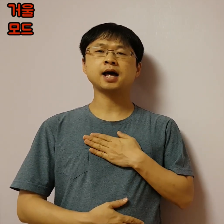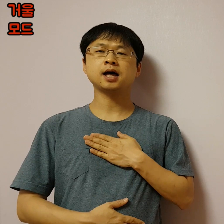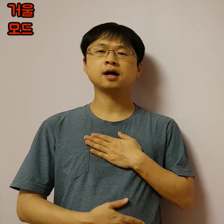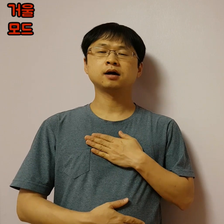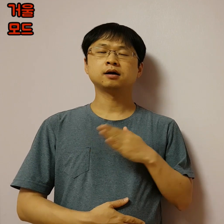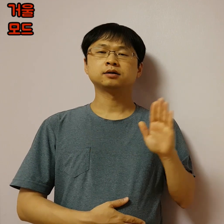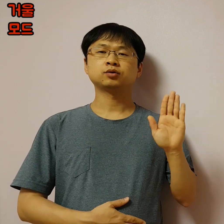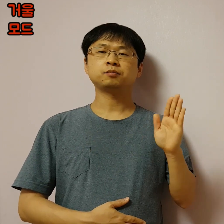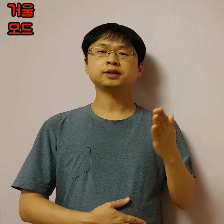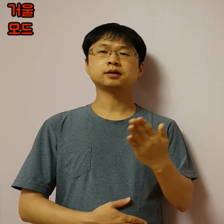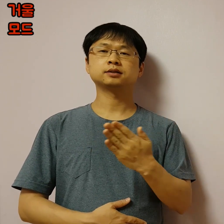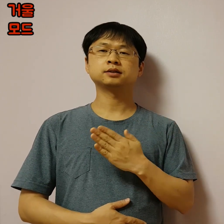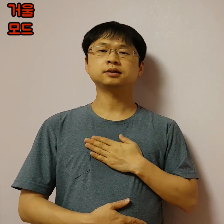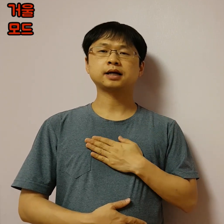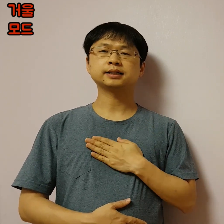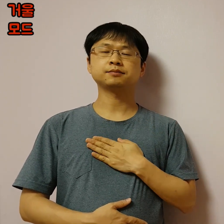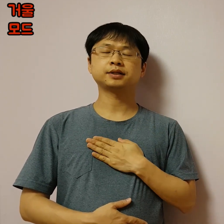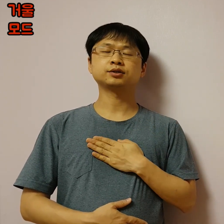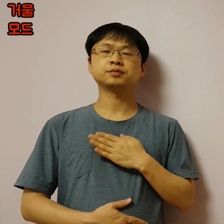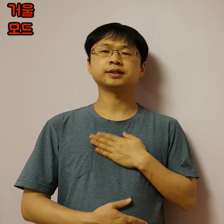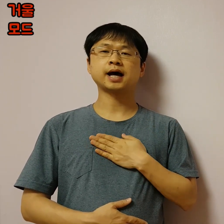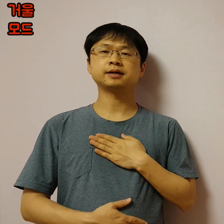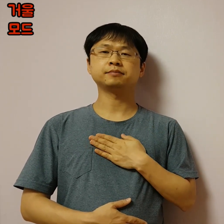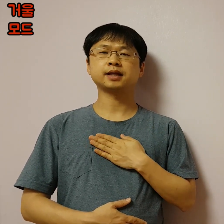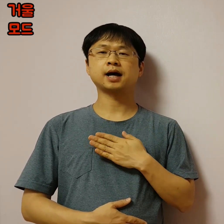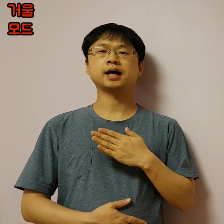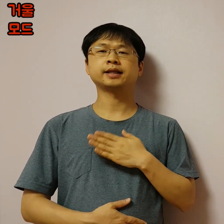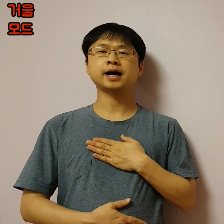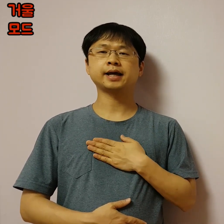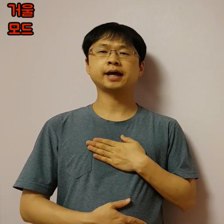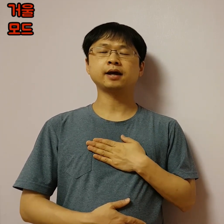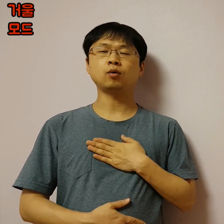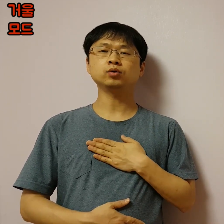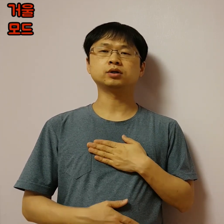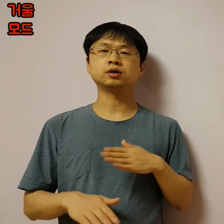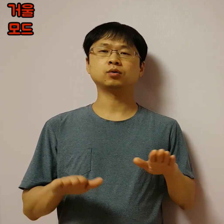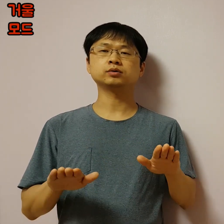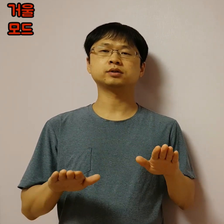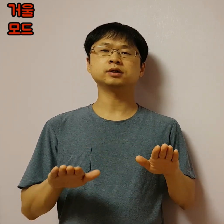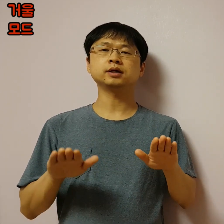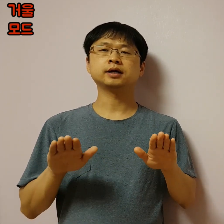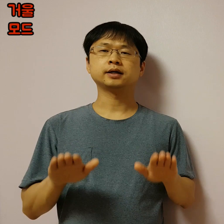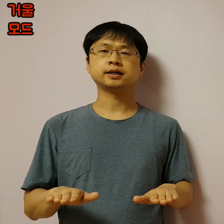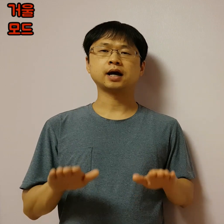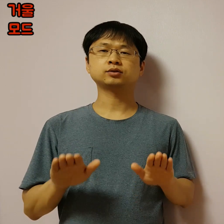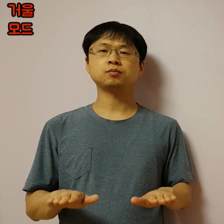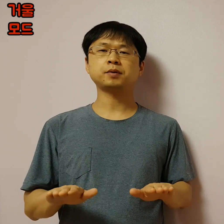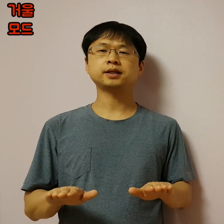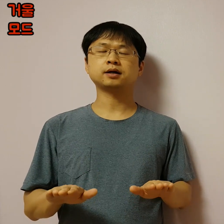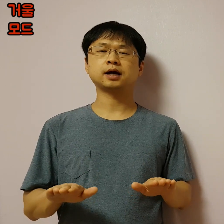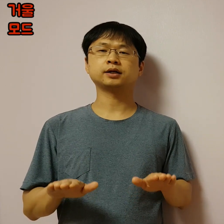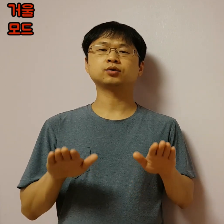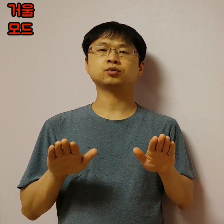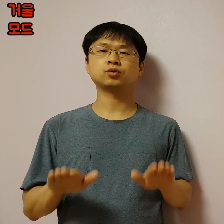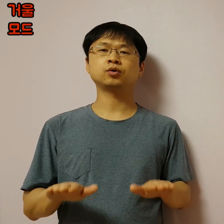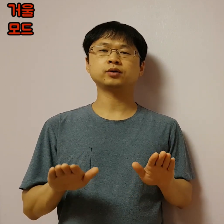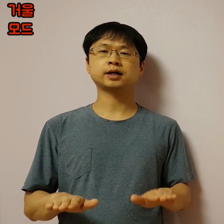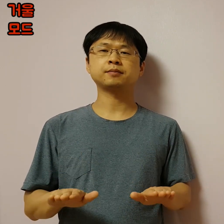나 손바닥을 가슴에 대주면 나입니다. 나의 오늘은 양손바닥을 아래쪽으로